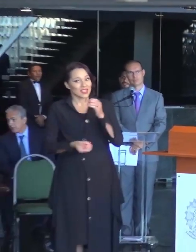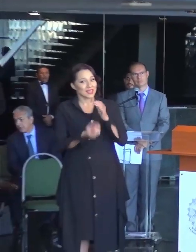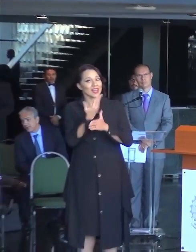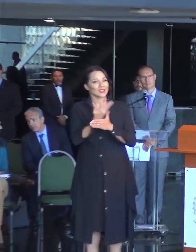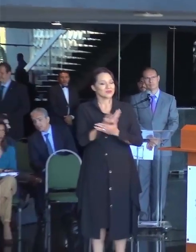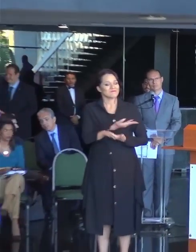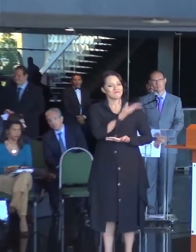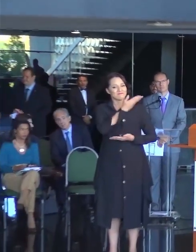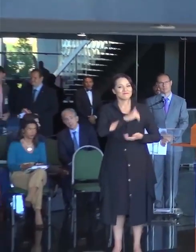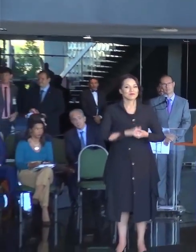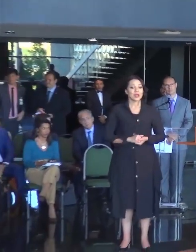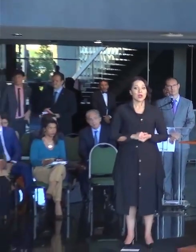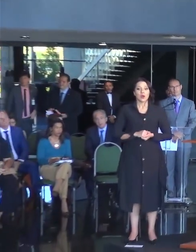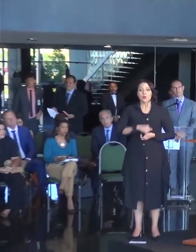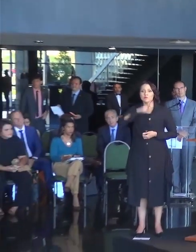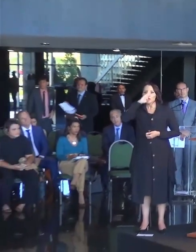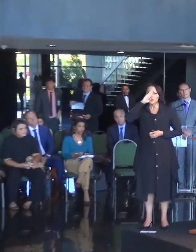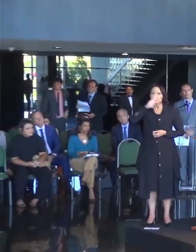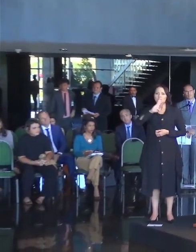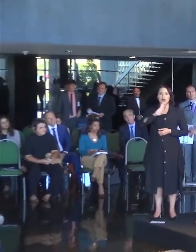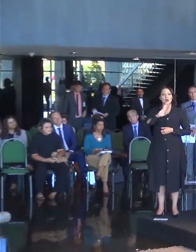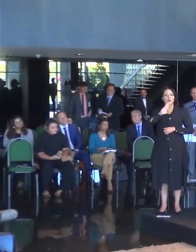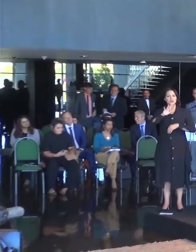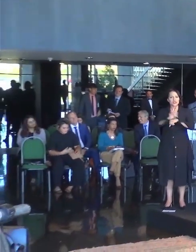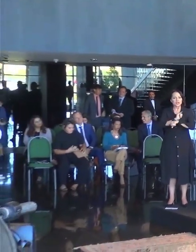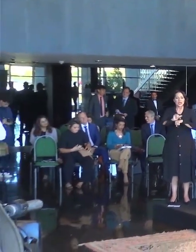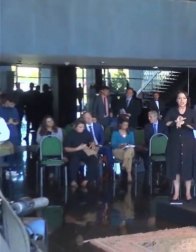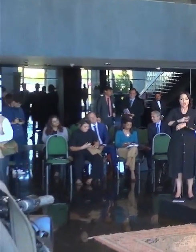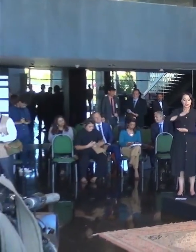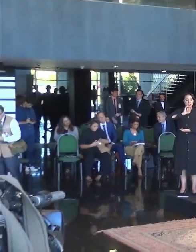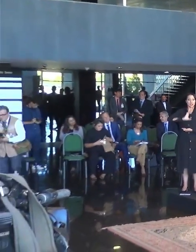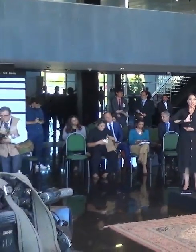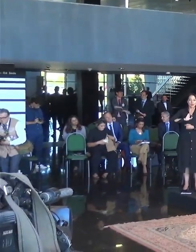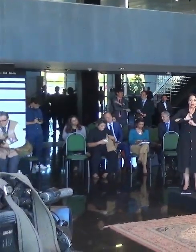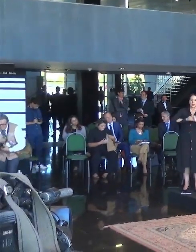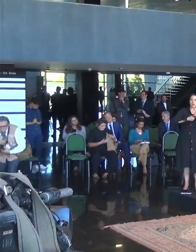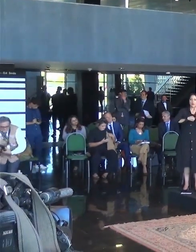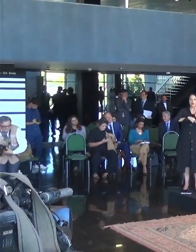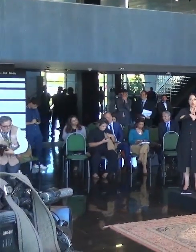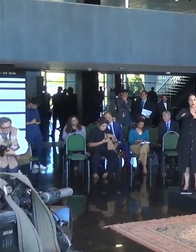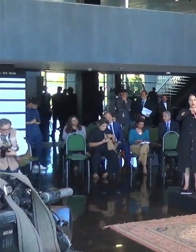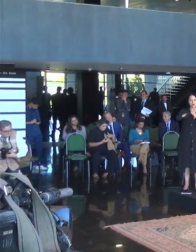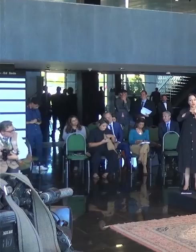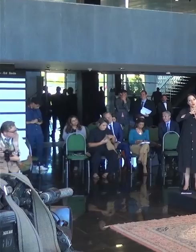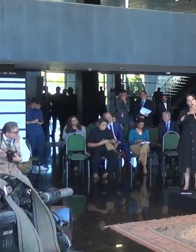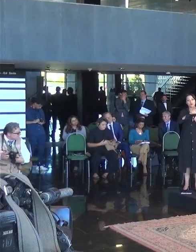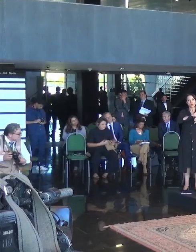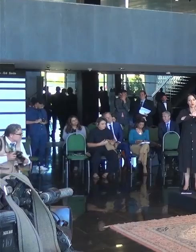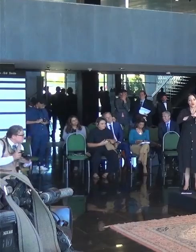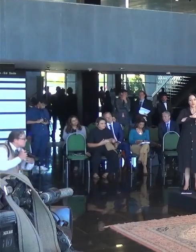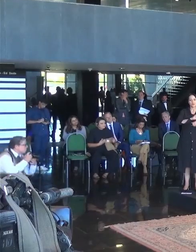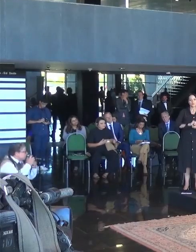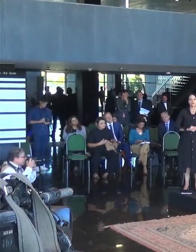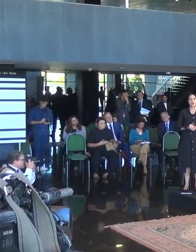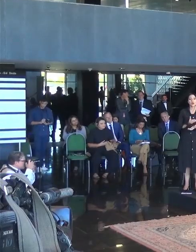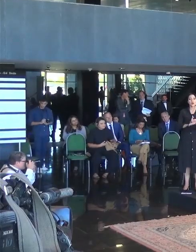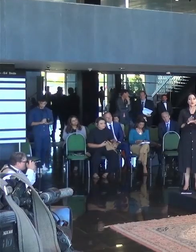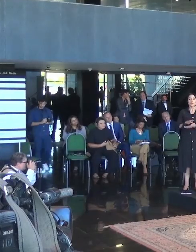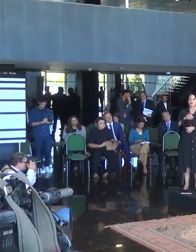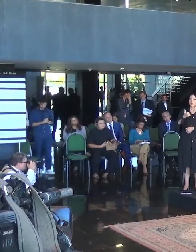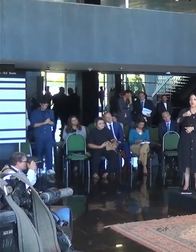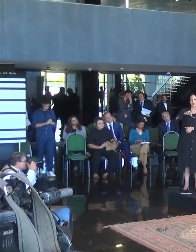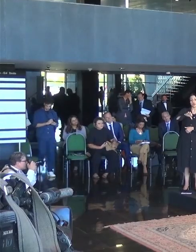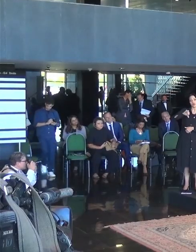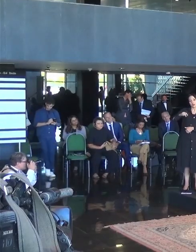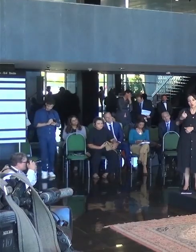O maior instrumento de cidadania depois da Constituição da República. Entrou em vigor em 91,